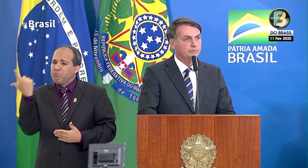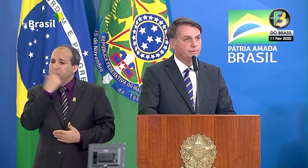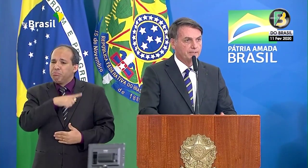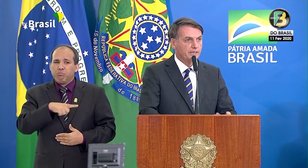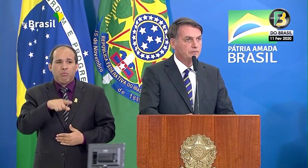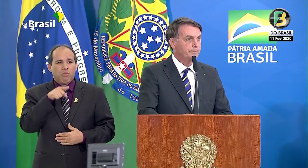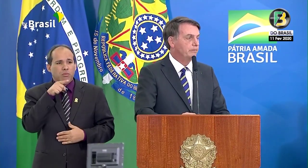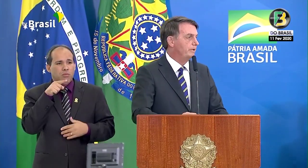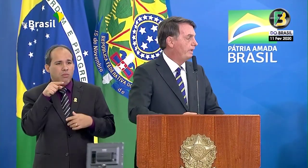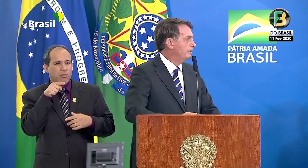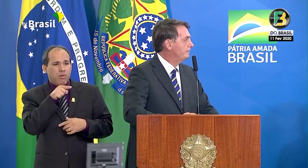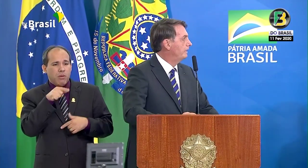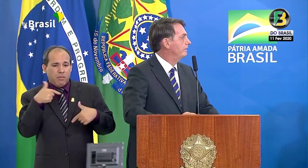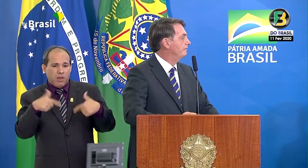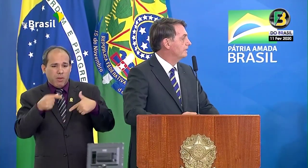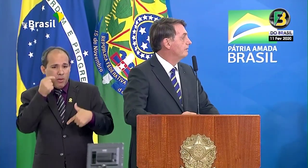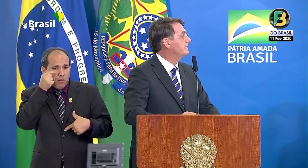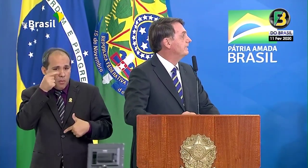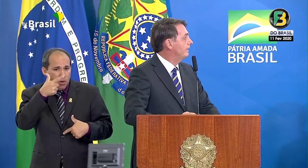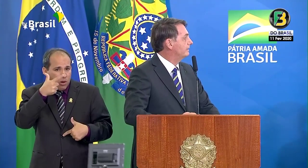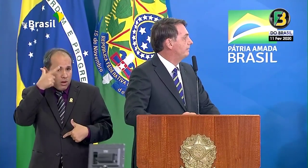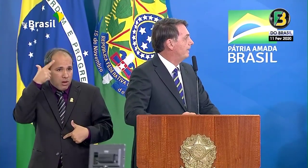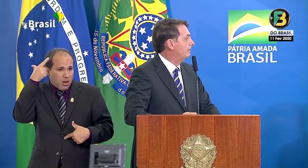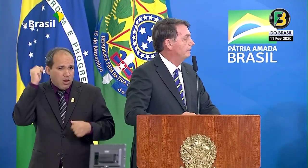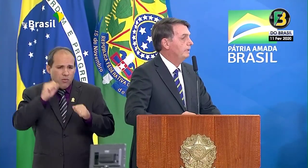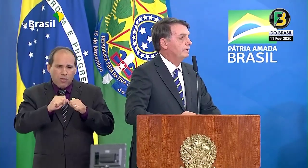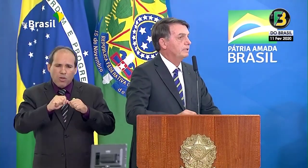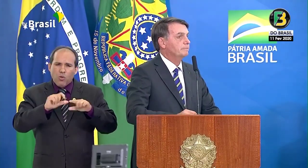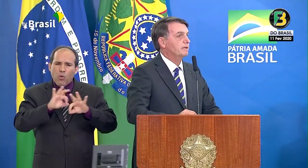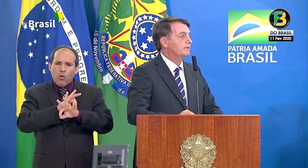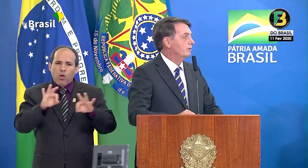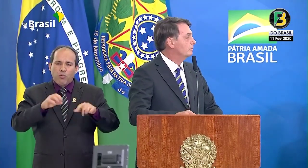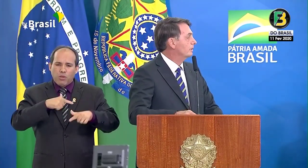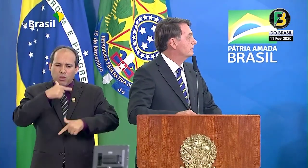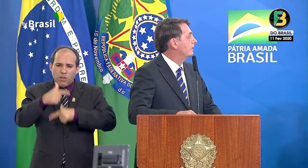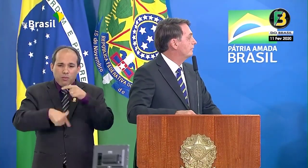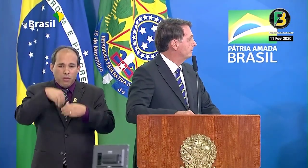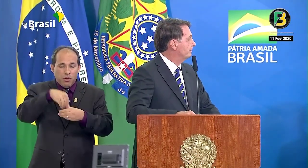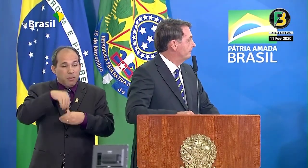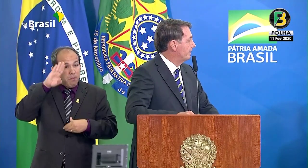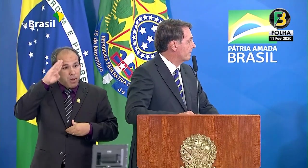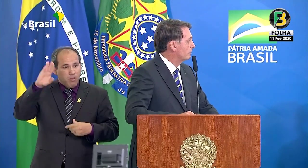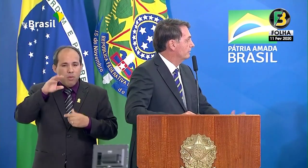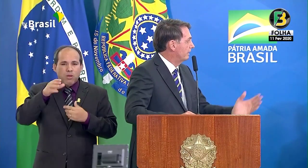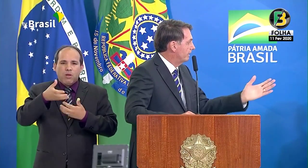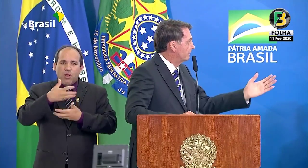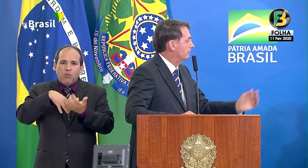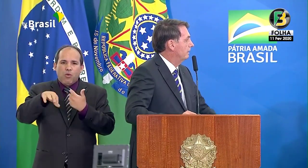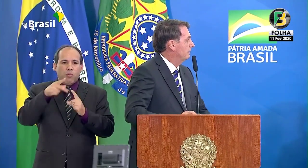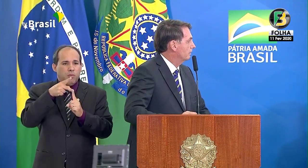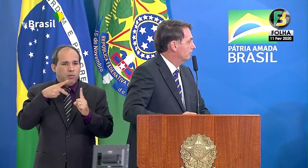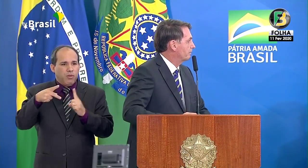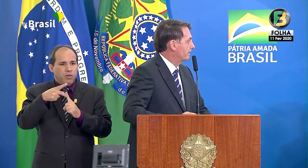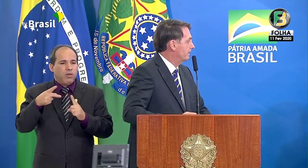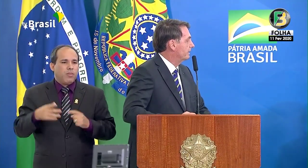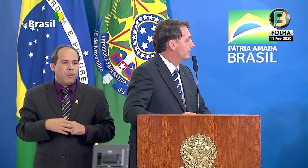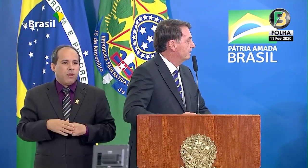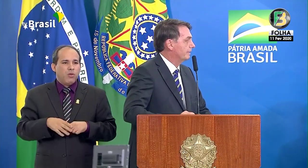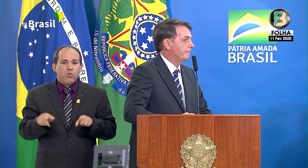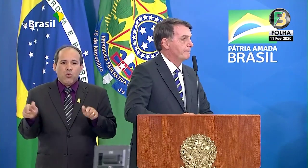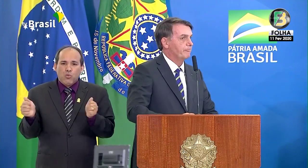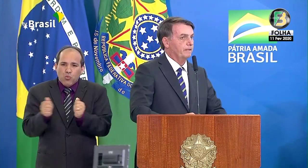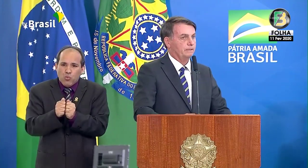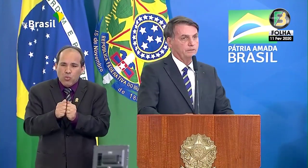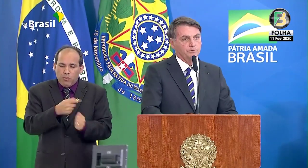com o nosso prezado Paulo Guedes e fazer um excelente trabalho, em especial no tocante à reforma da Previdência, juntamente com os presidentes